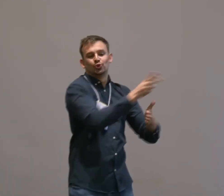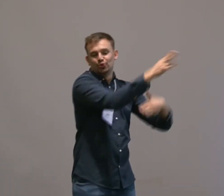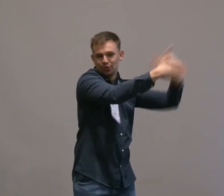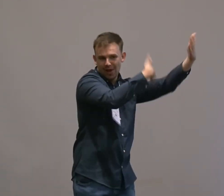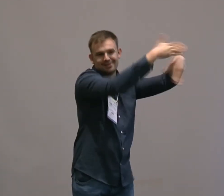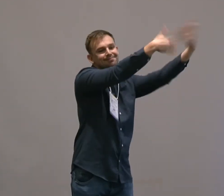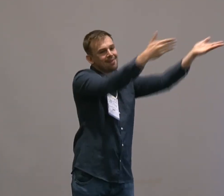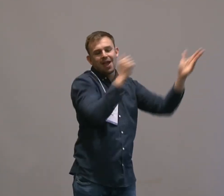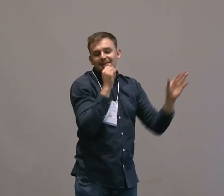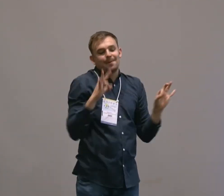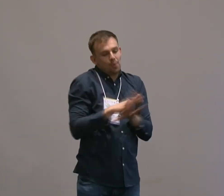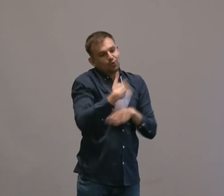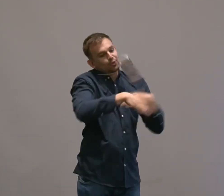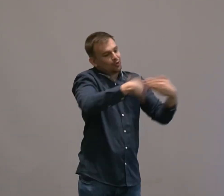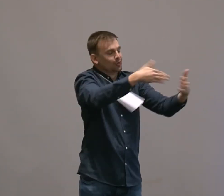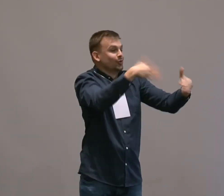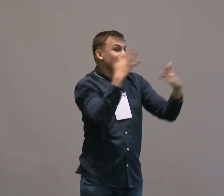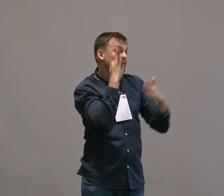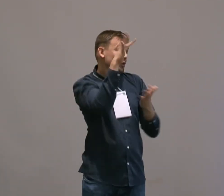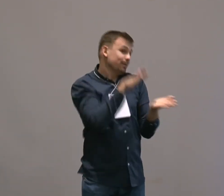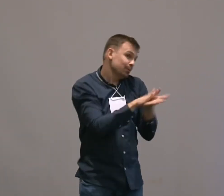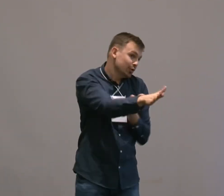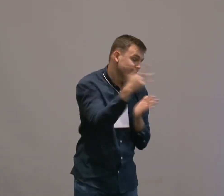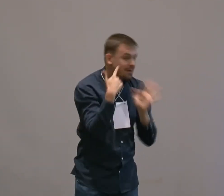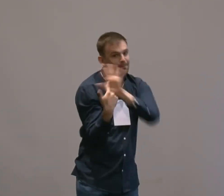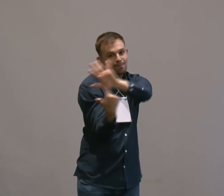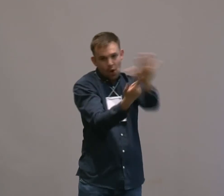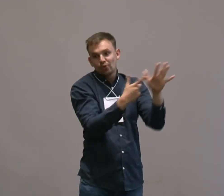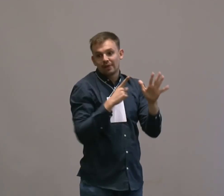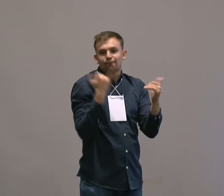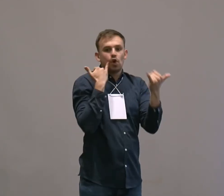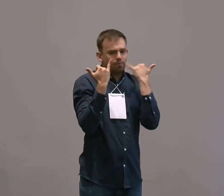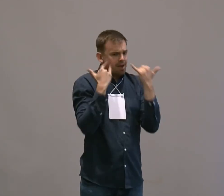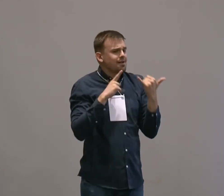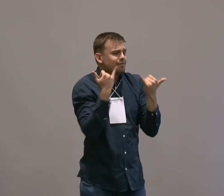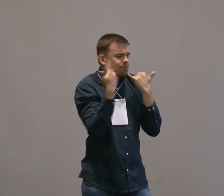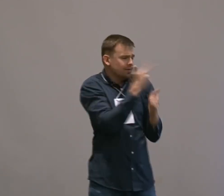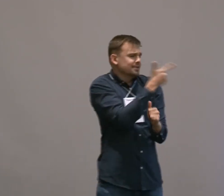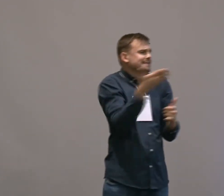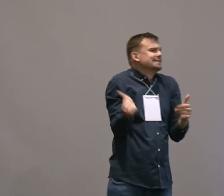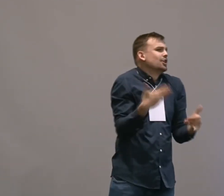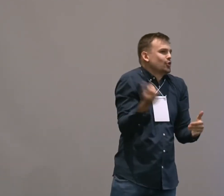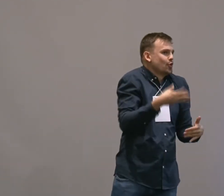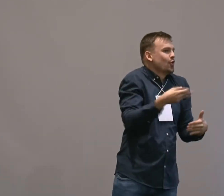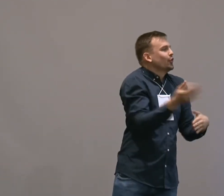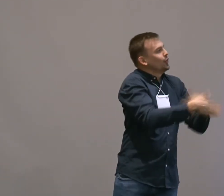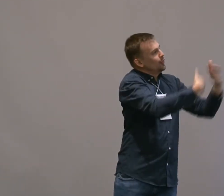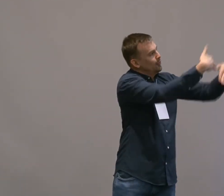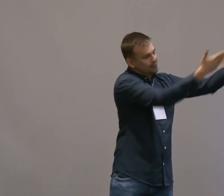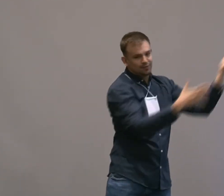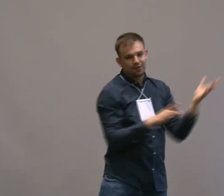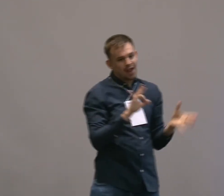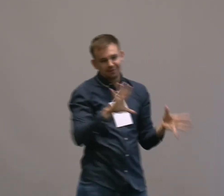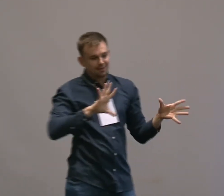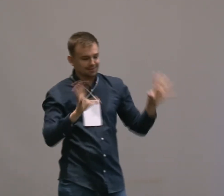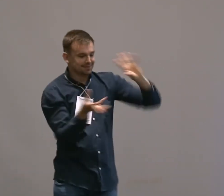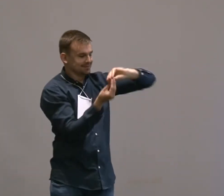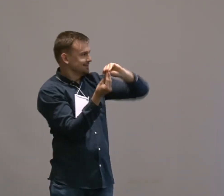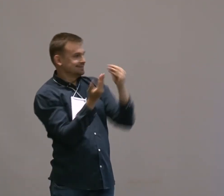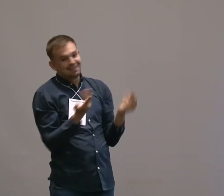está em andamento e no futuro pretendo publicar informar mais a vocês sobre isso e novidades que virão é por